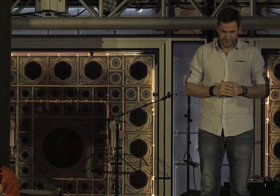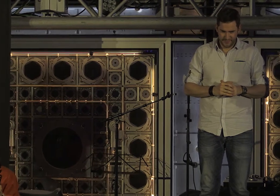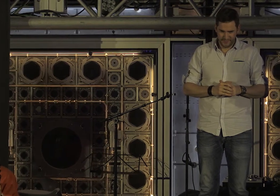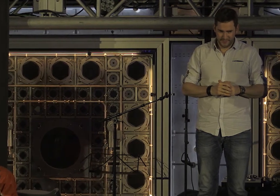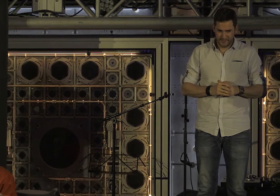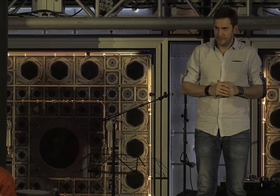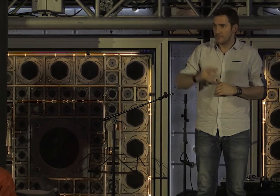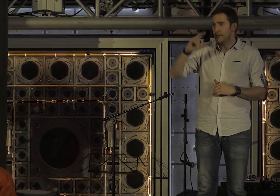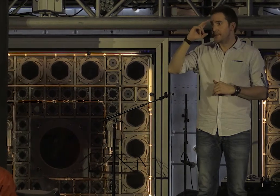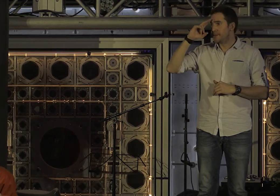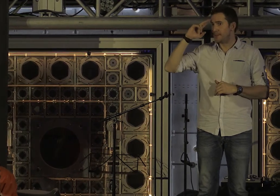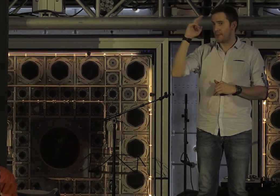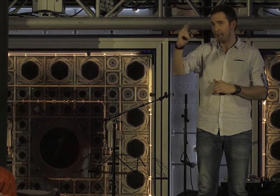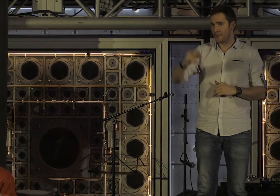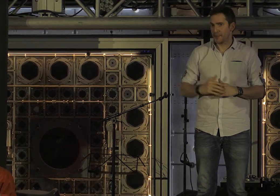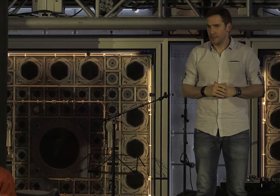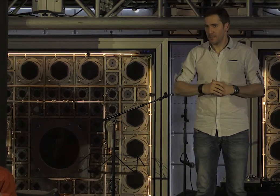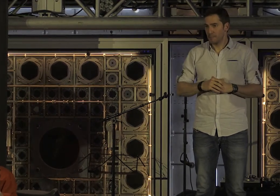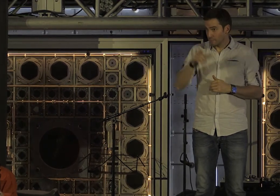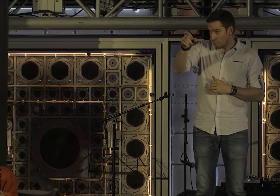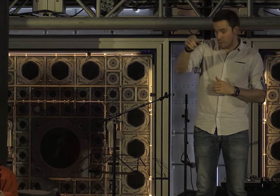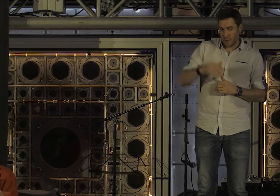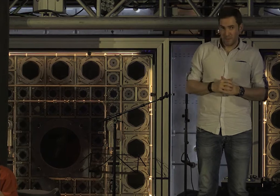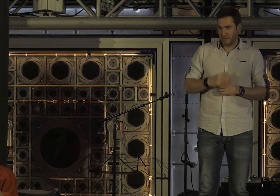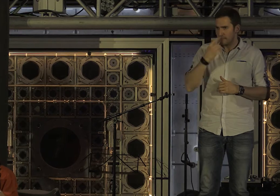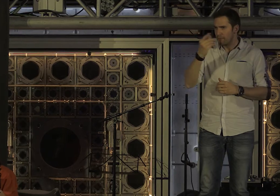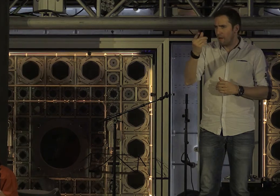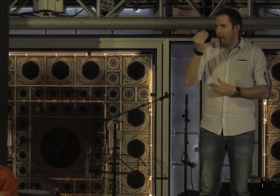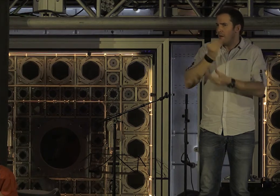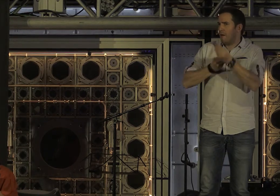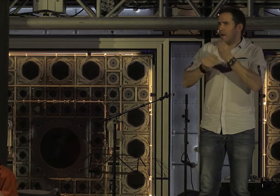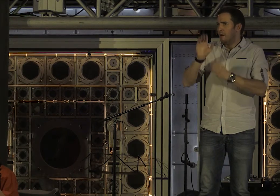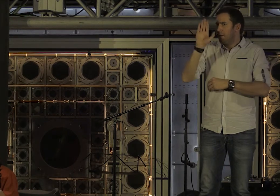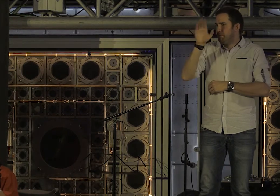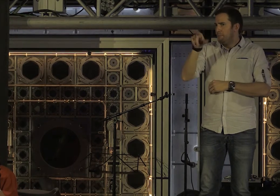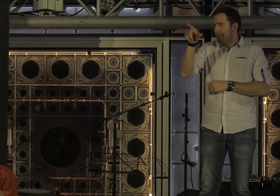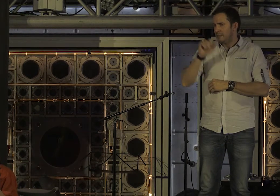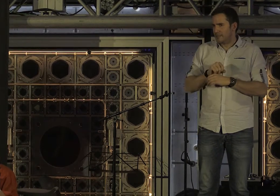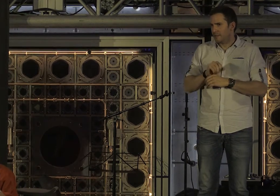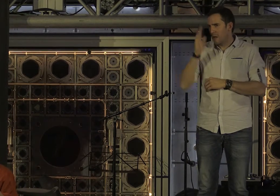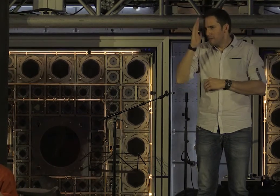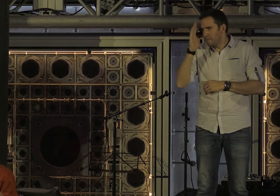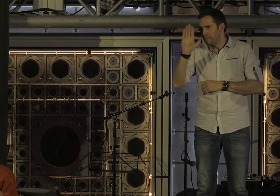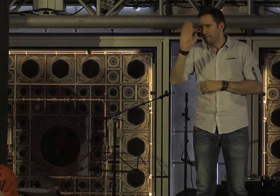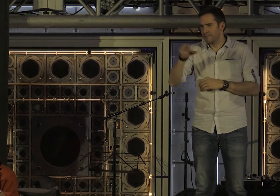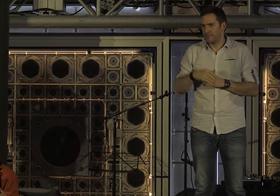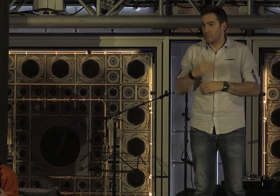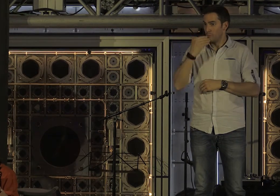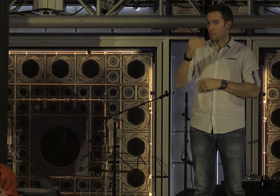Salut la fourmi. Et toi, l'irritante taupe nocturne. Bonjour lac. Les poissons